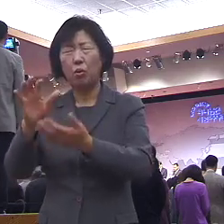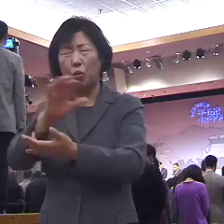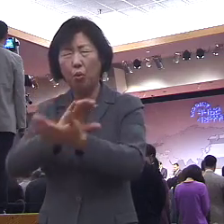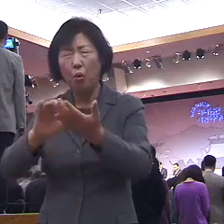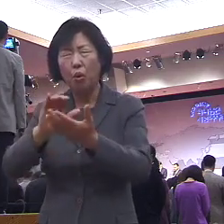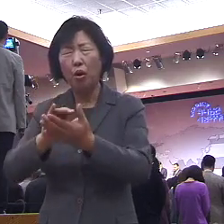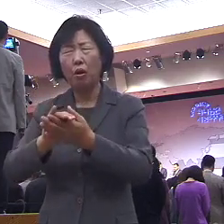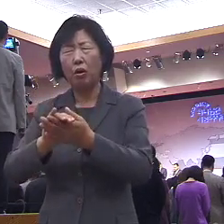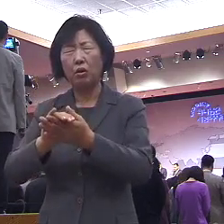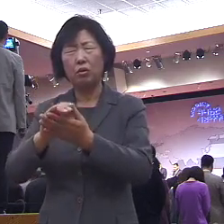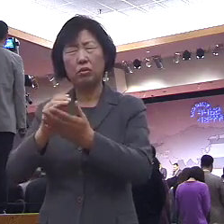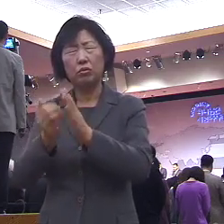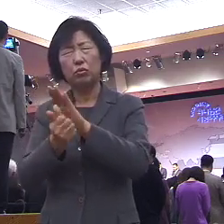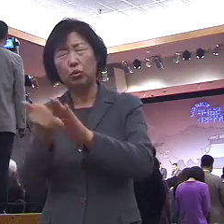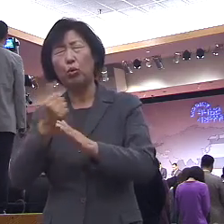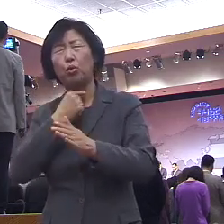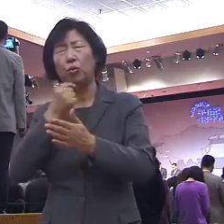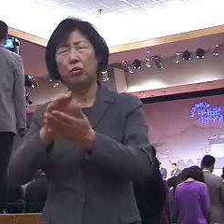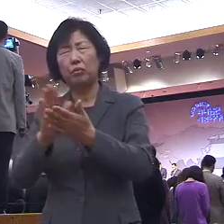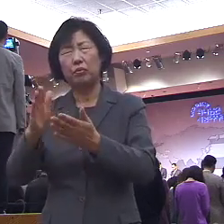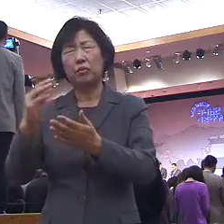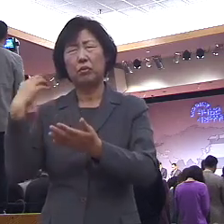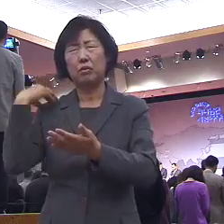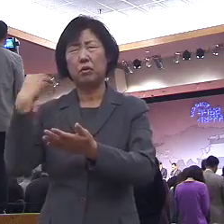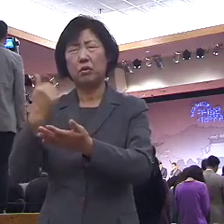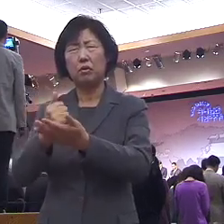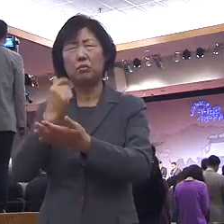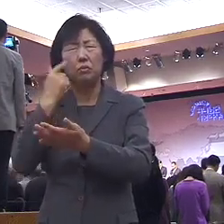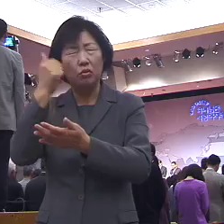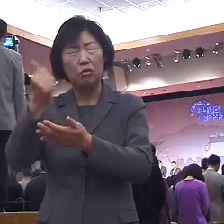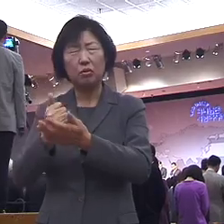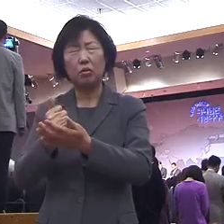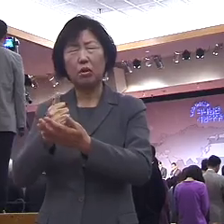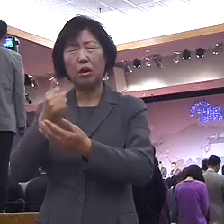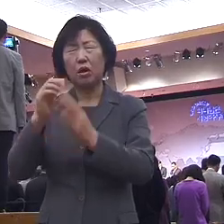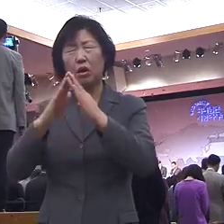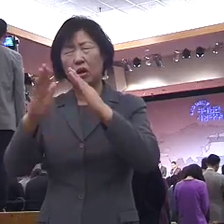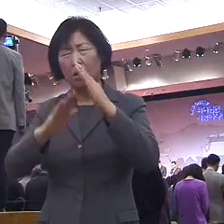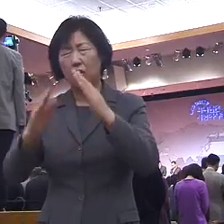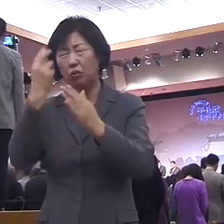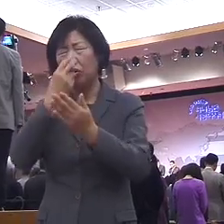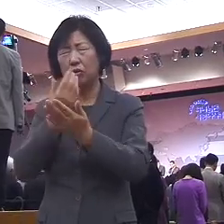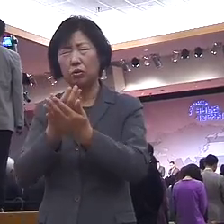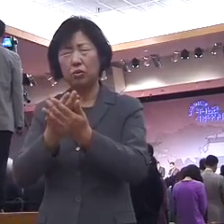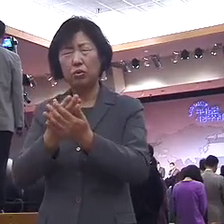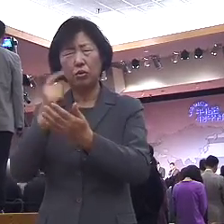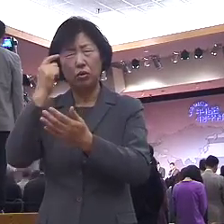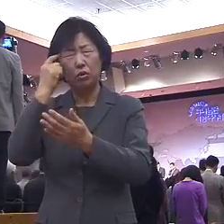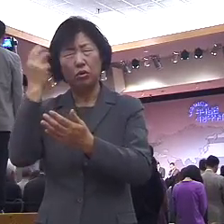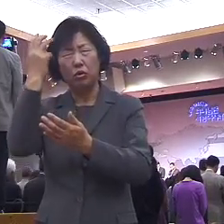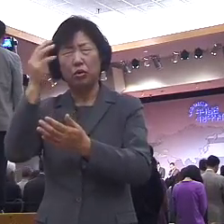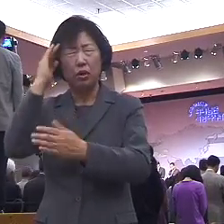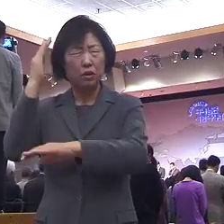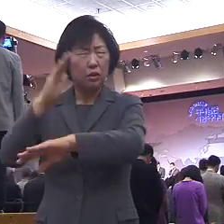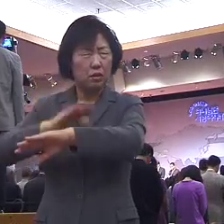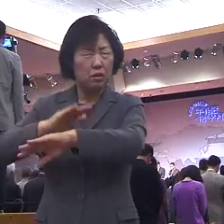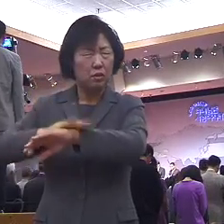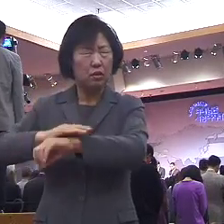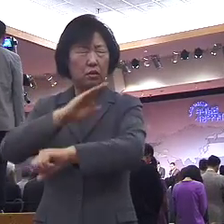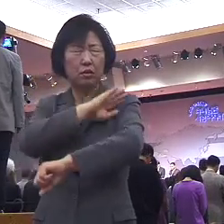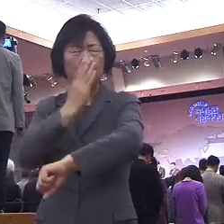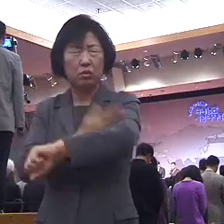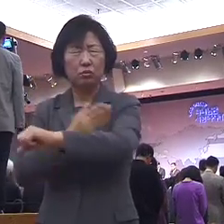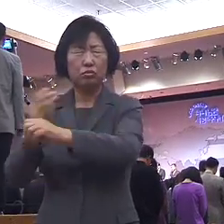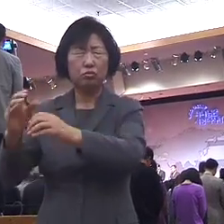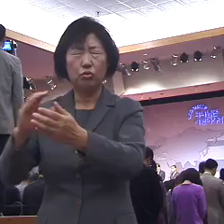소원합니다. 아멘. 김수 목사님 또 가정을 하나님께서 보호해 주시옵소서. 오늘도 성령의 지혜와 능력으로 같이 하셔서 교회에